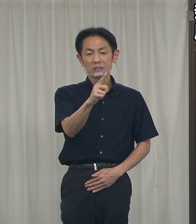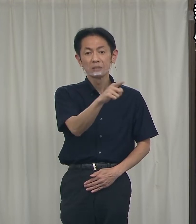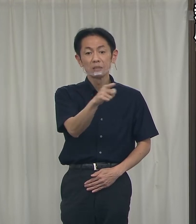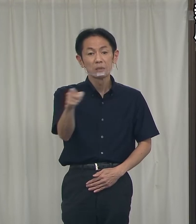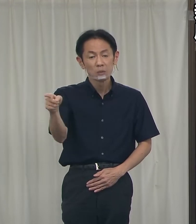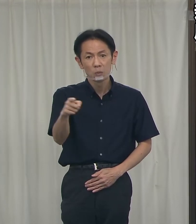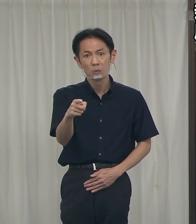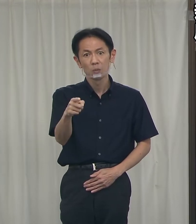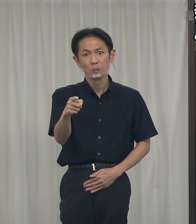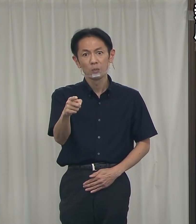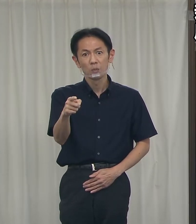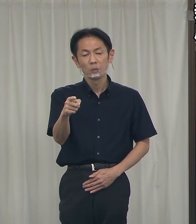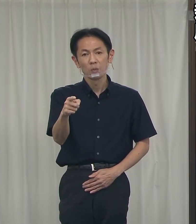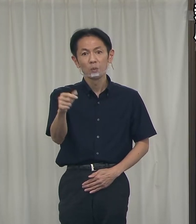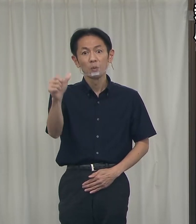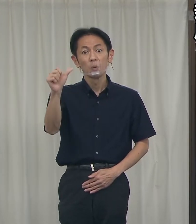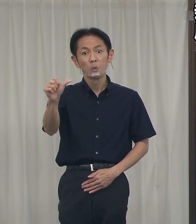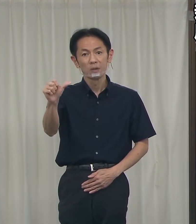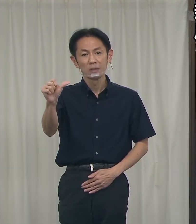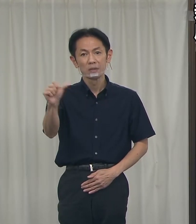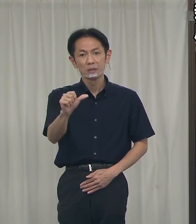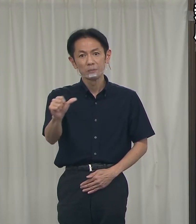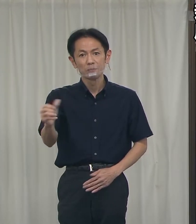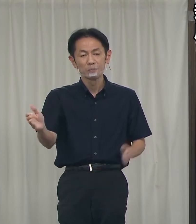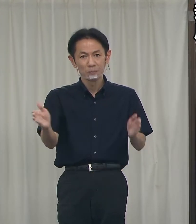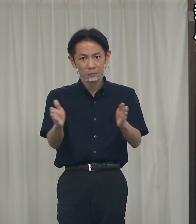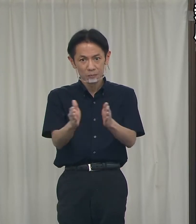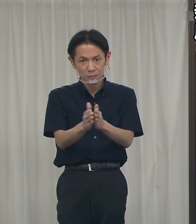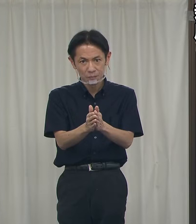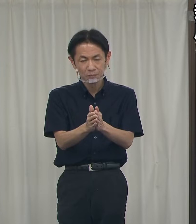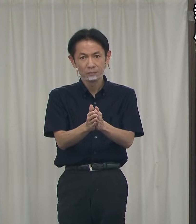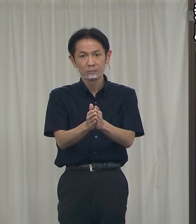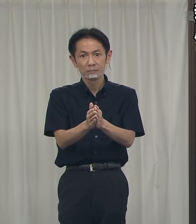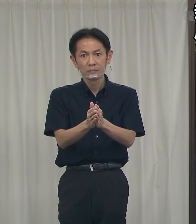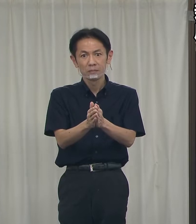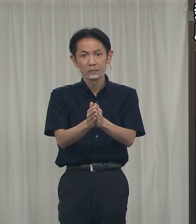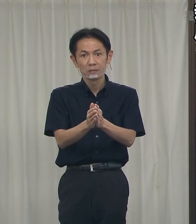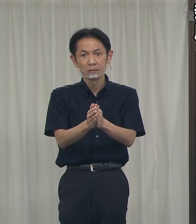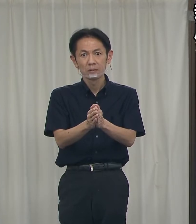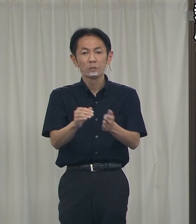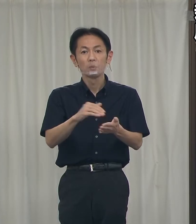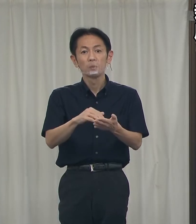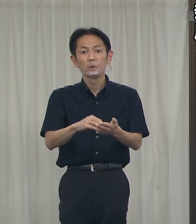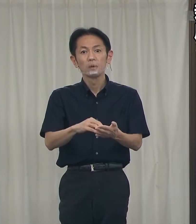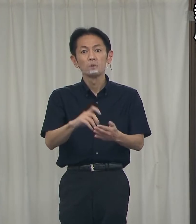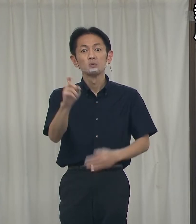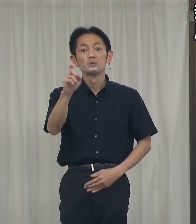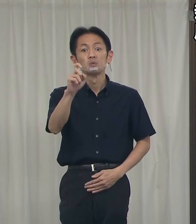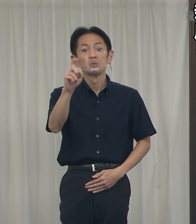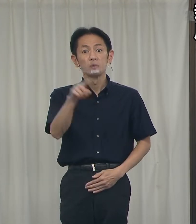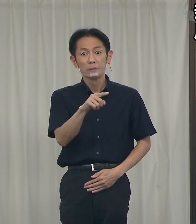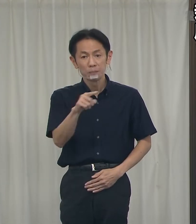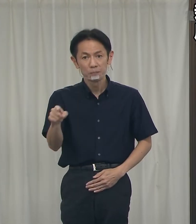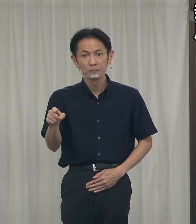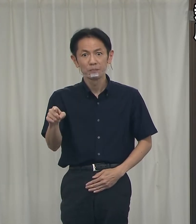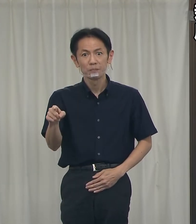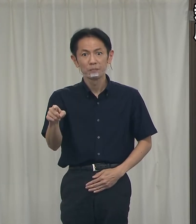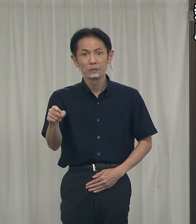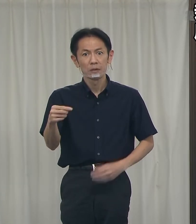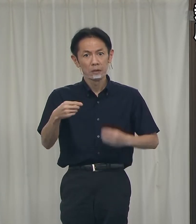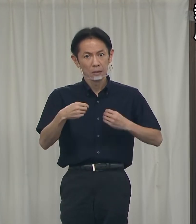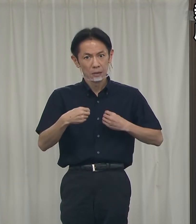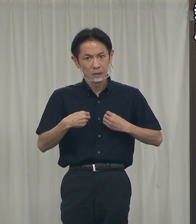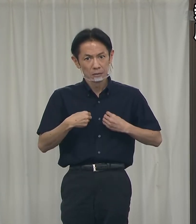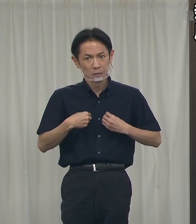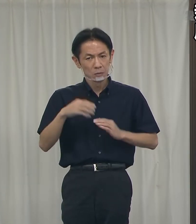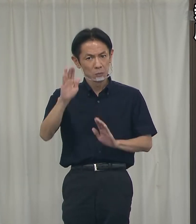4628、4634、4646、4656、4661例目の5人を加えた合計10人の感染状